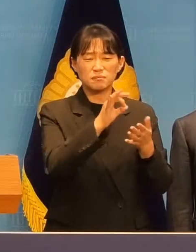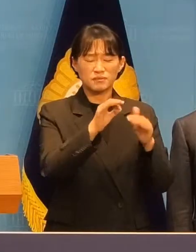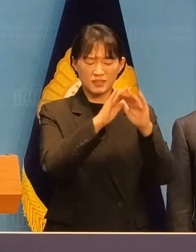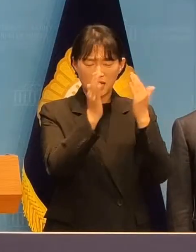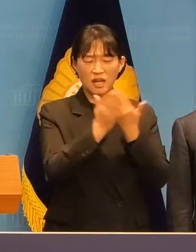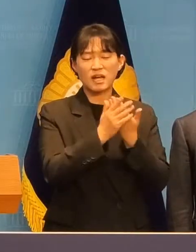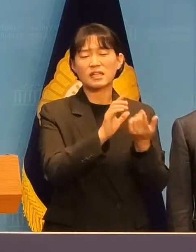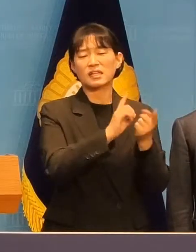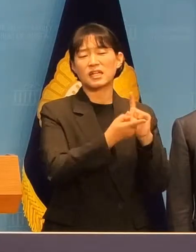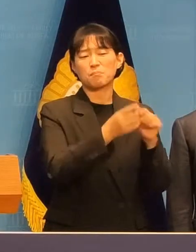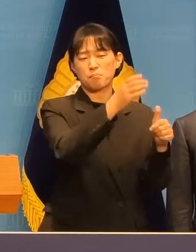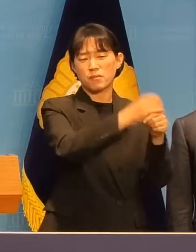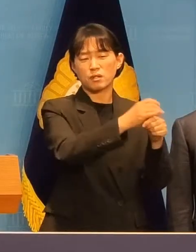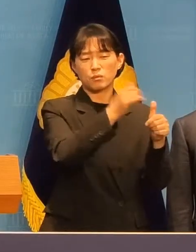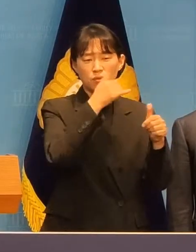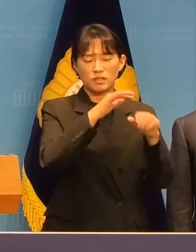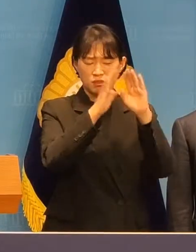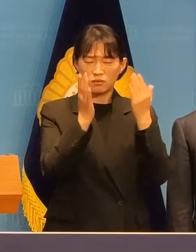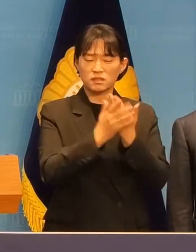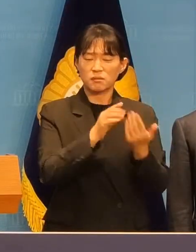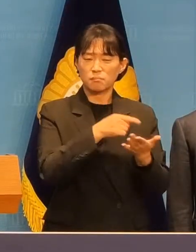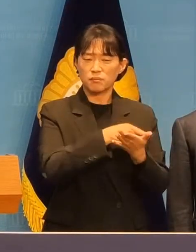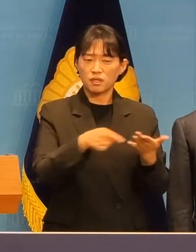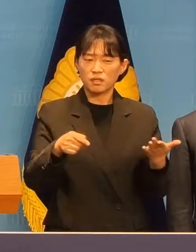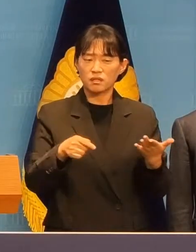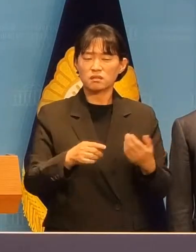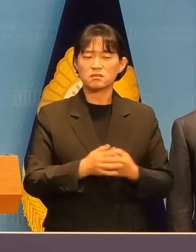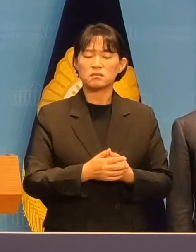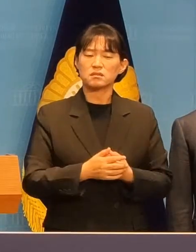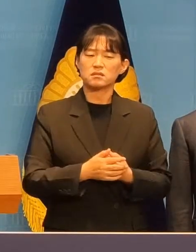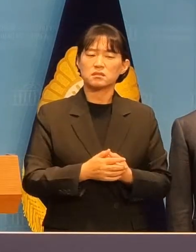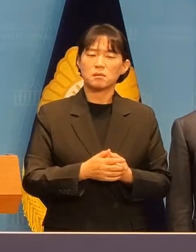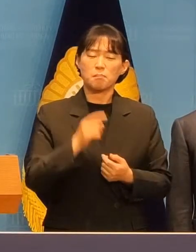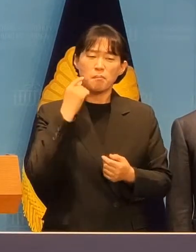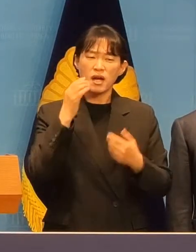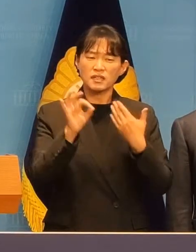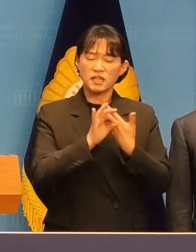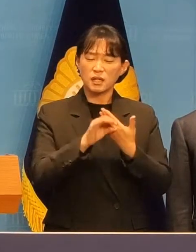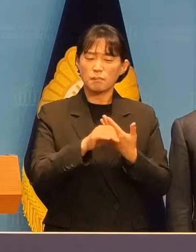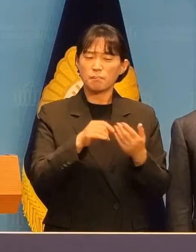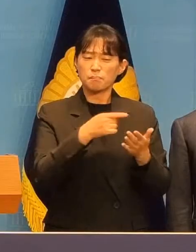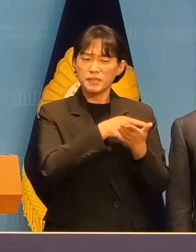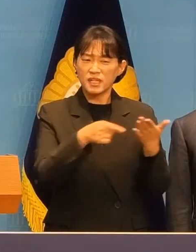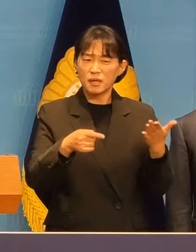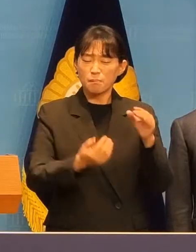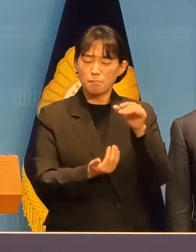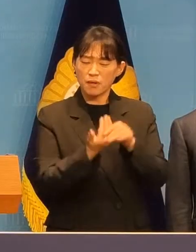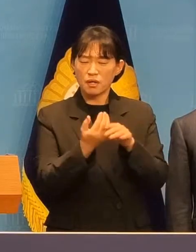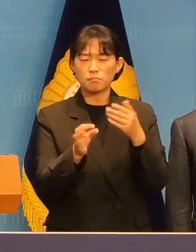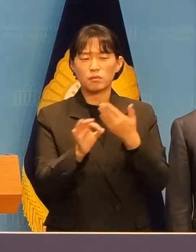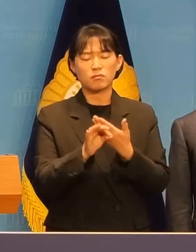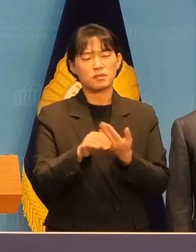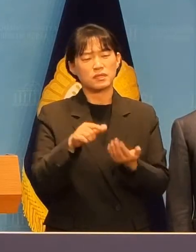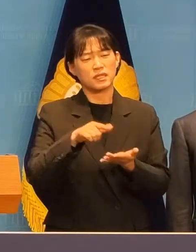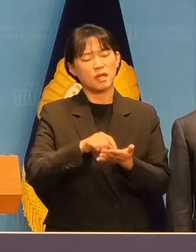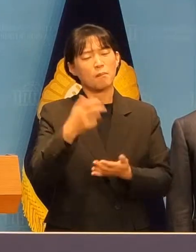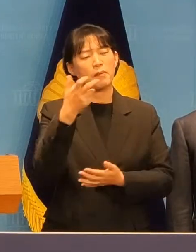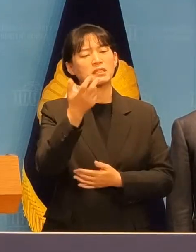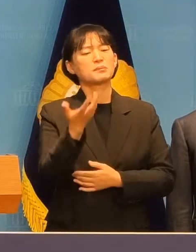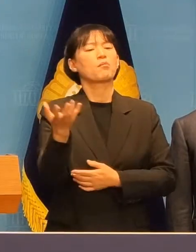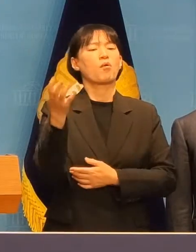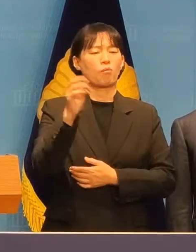있으며 전체 피해 규모는 만약에 진짜 이게 피해가 발생한다면 80억